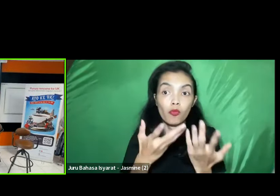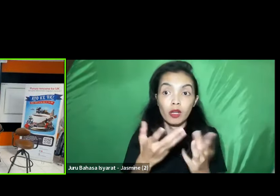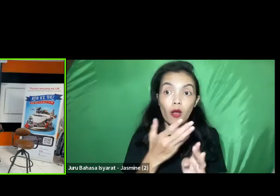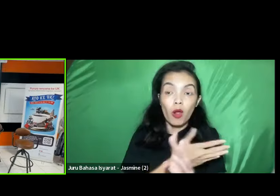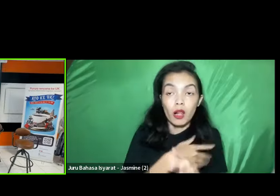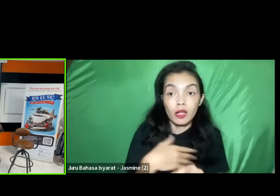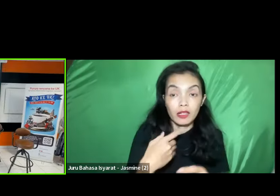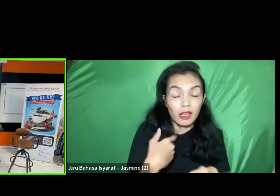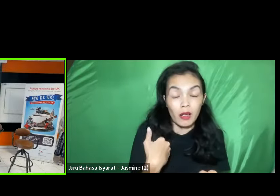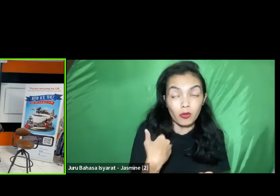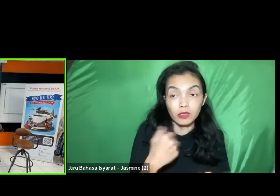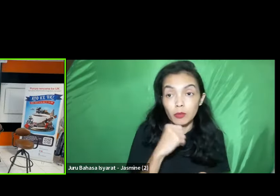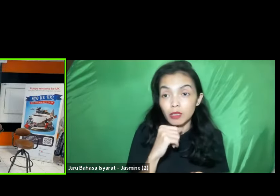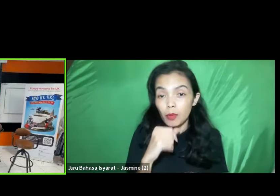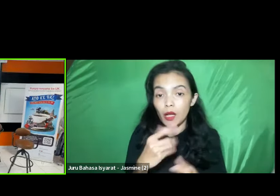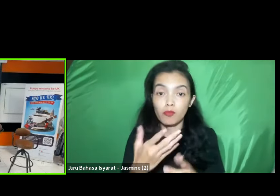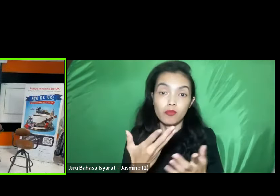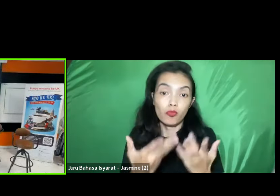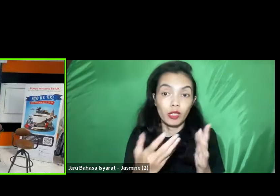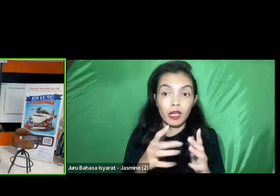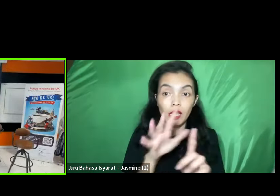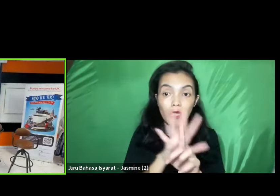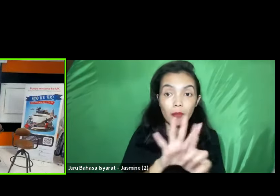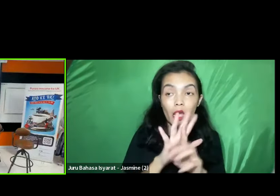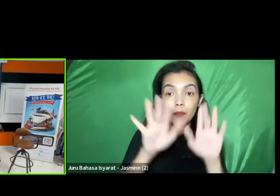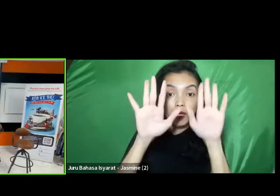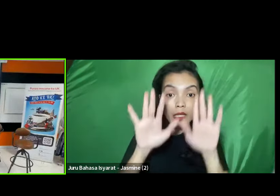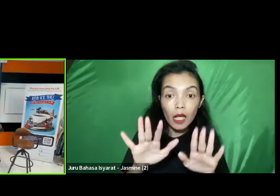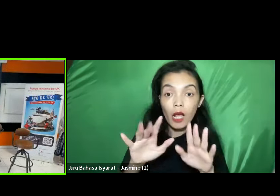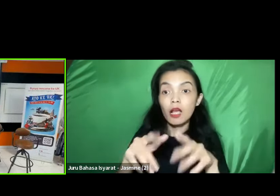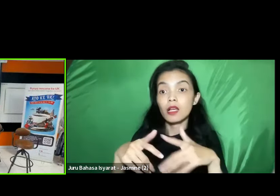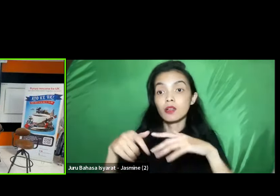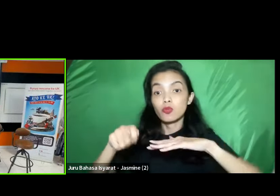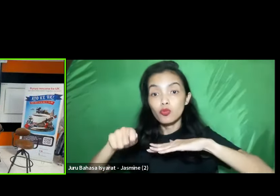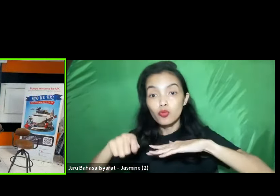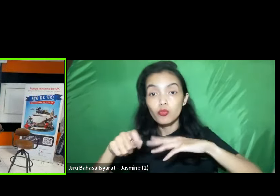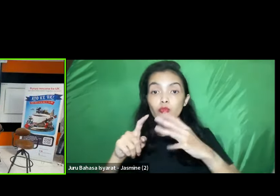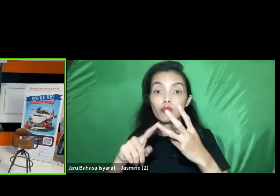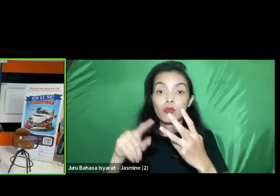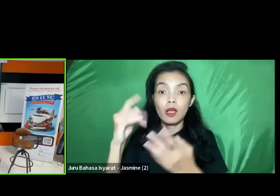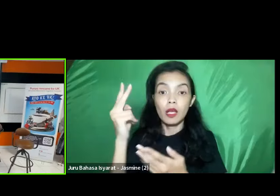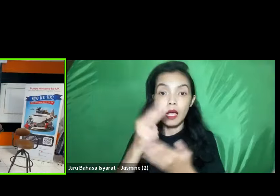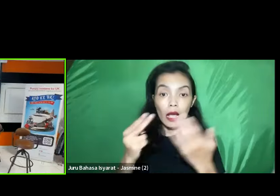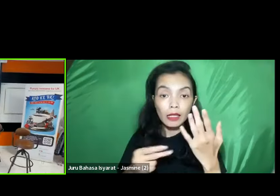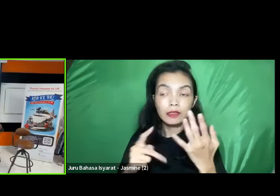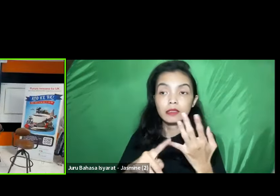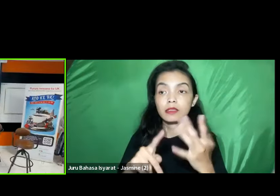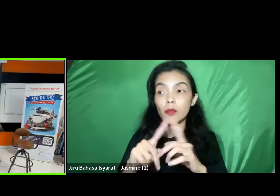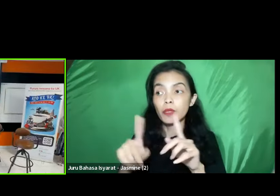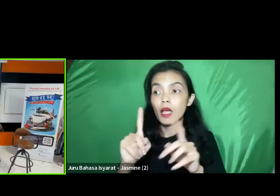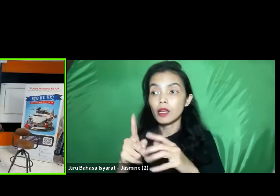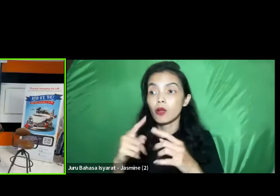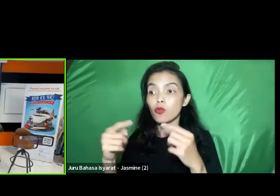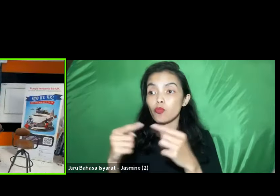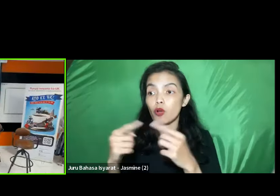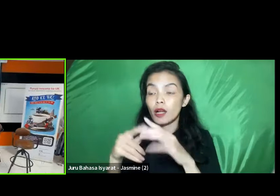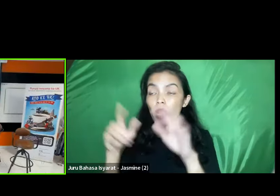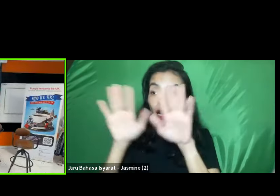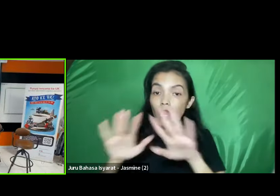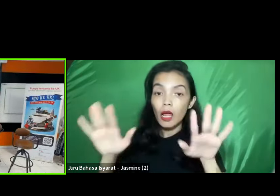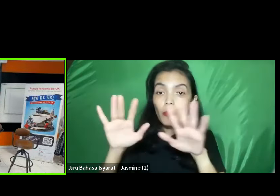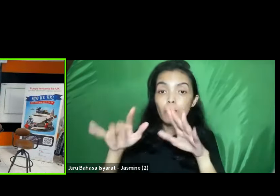media low arts atau mungkin juga eh sustainability energy dan lain-lainnya gitu Yang aku e tidak